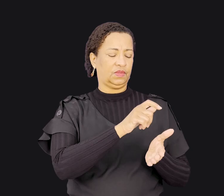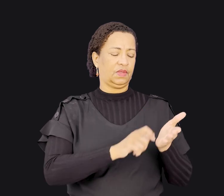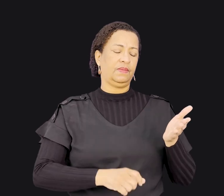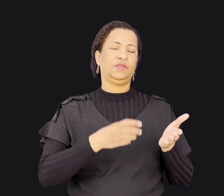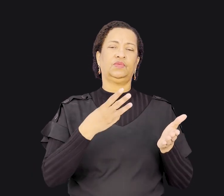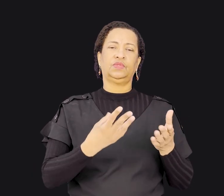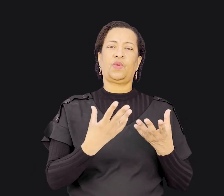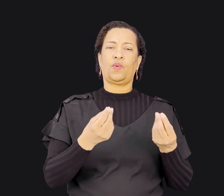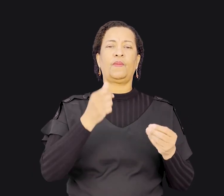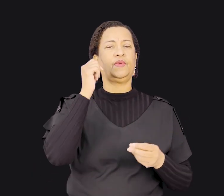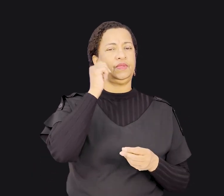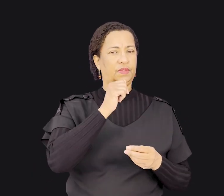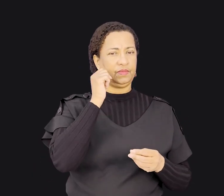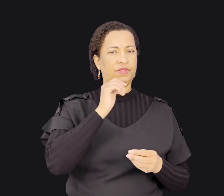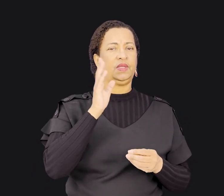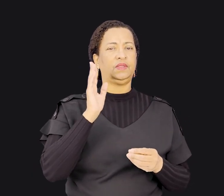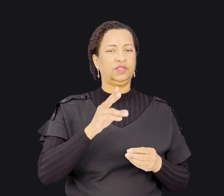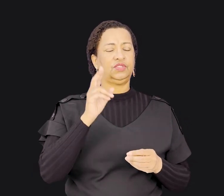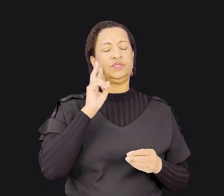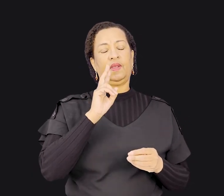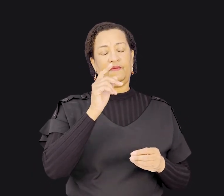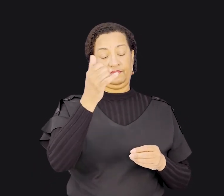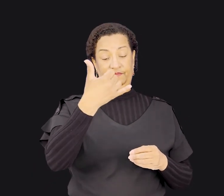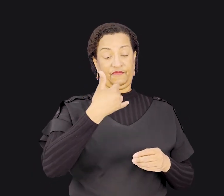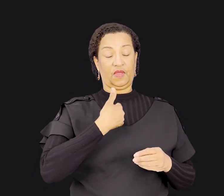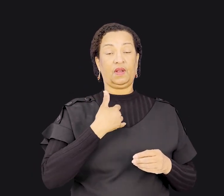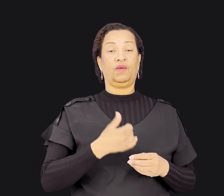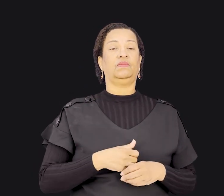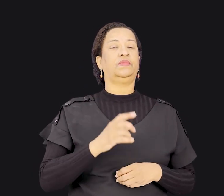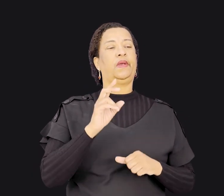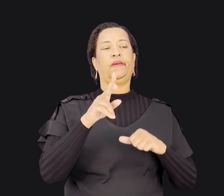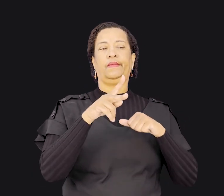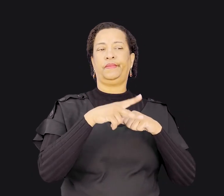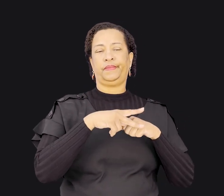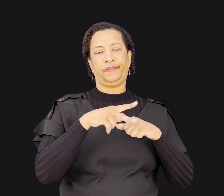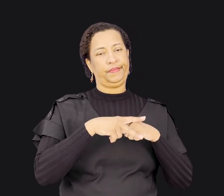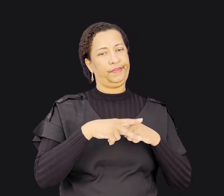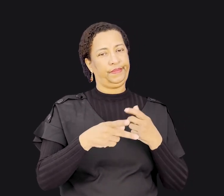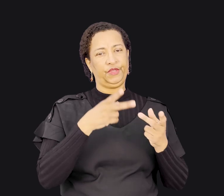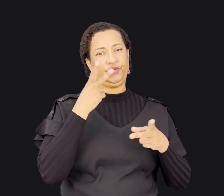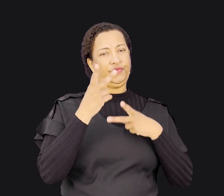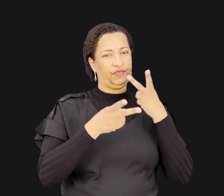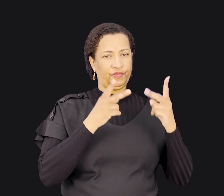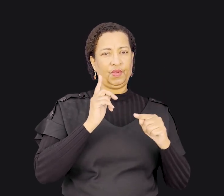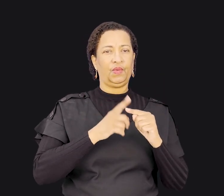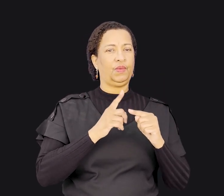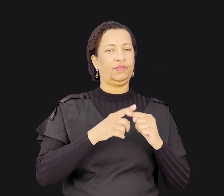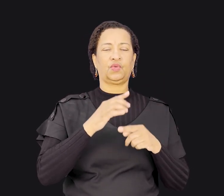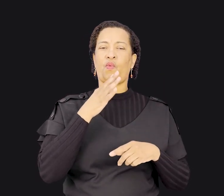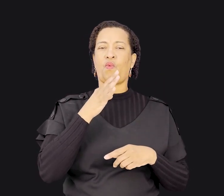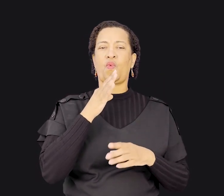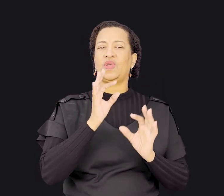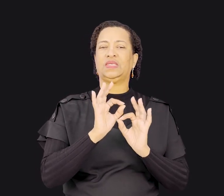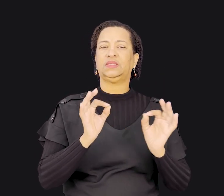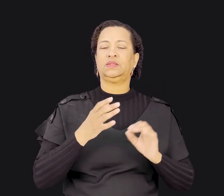muitas mulheres e já as ouvi dizer: "Ah, Pedro falou isso porque ele não conhecia o meu